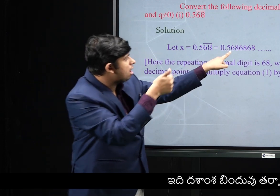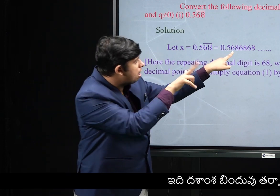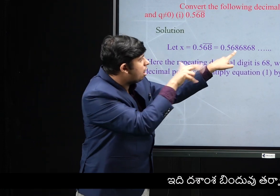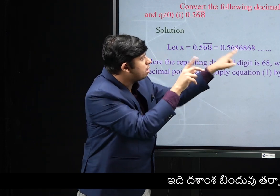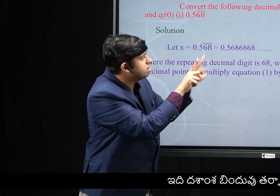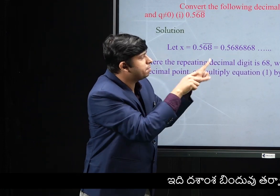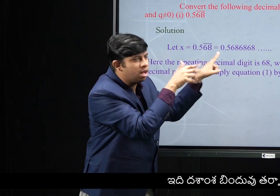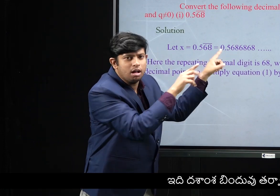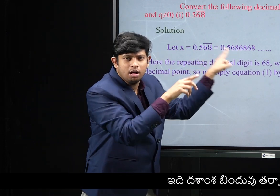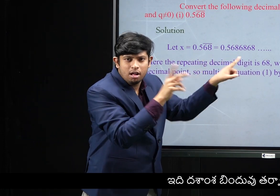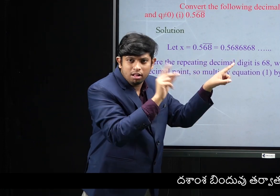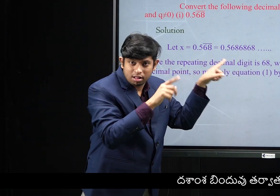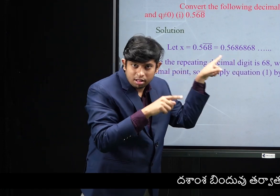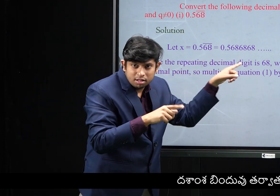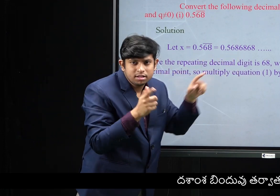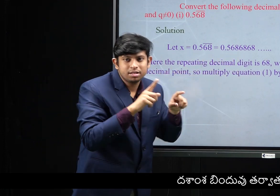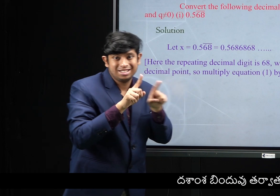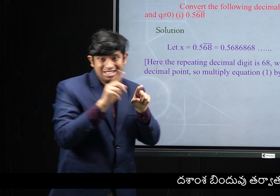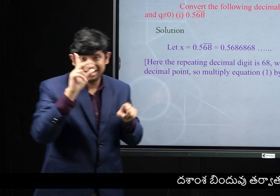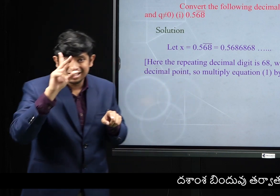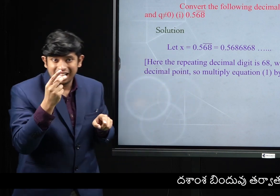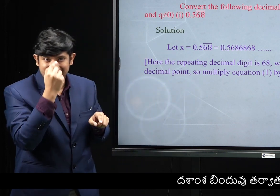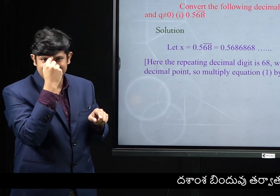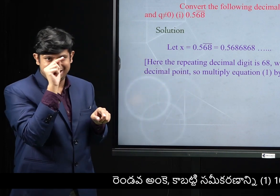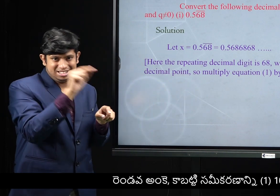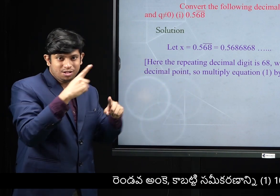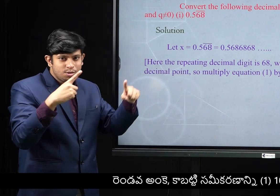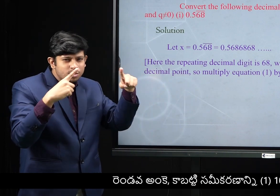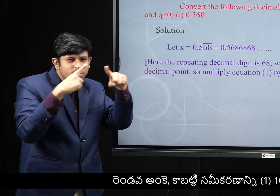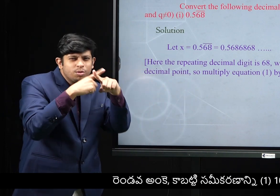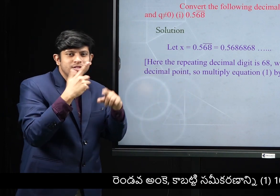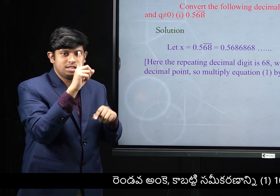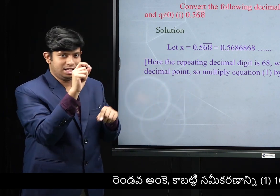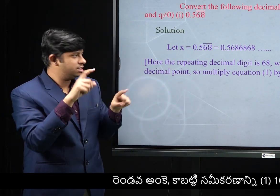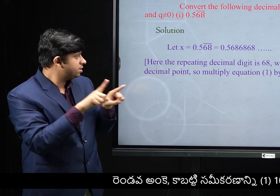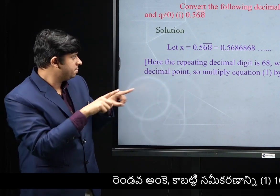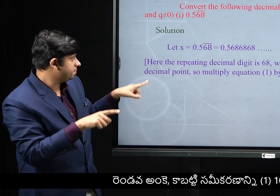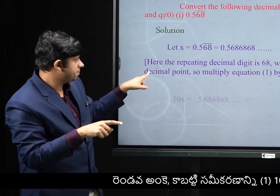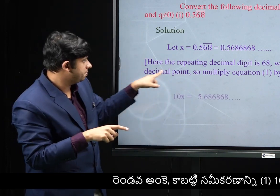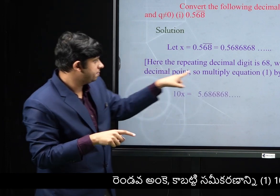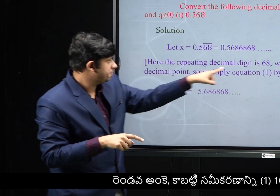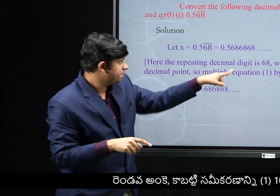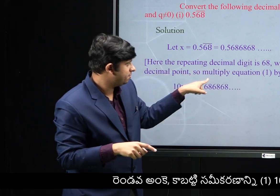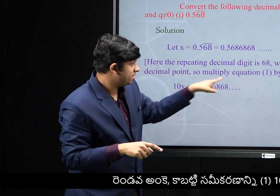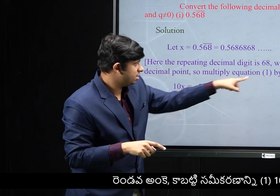ఇది దశాంశ బిందువు తర్వాత రెండవ అంకె. కాబట్టి సమీకరణాన్ని 1 10తో